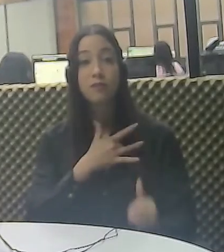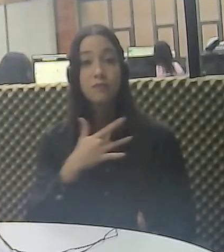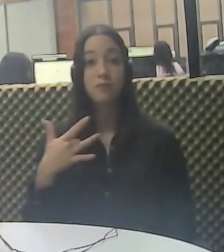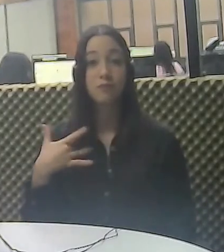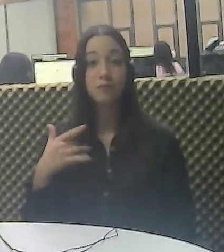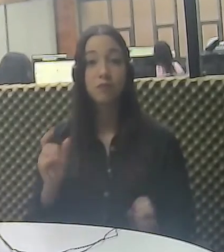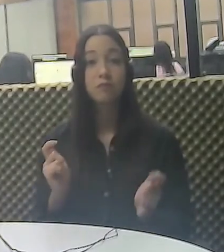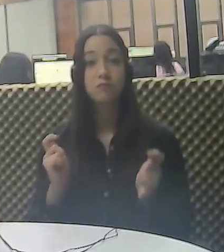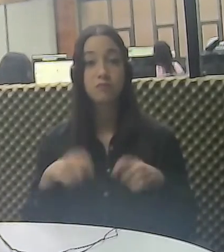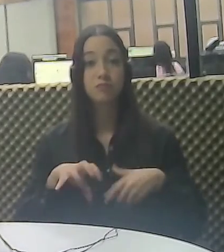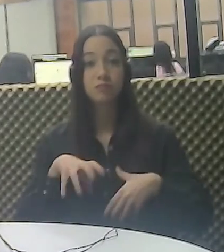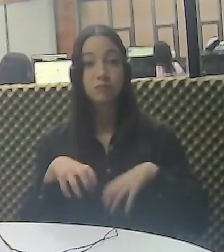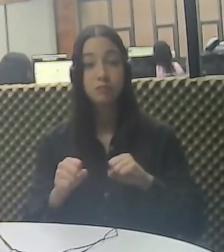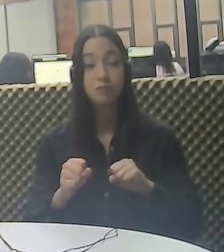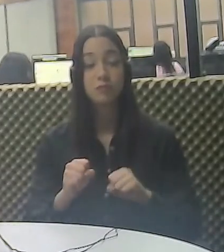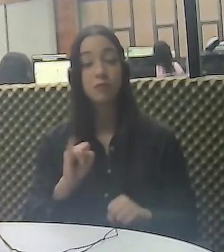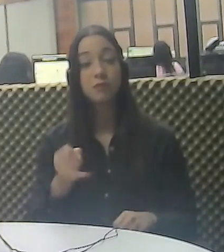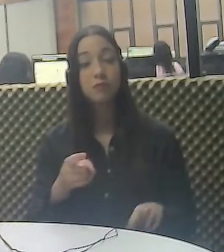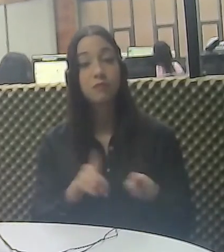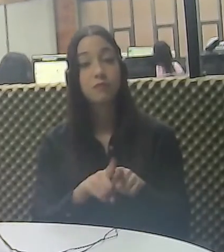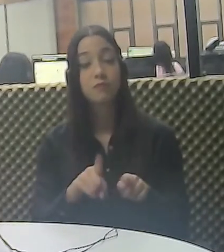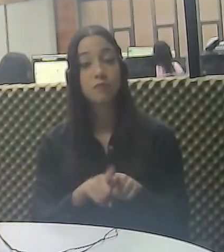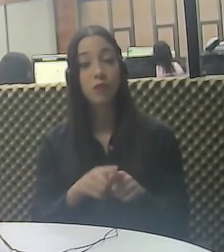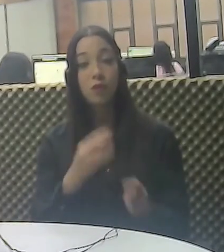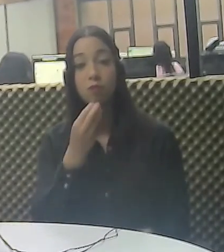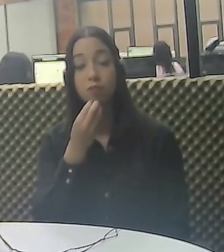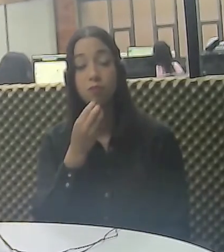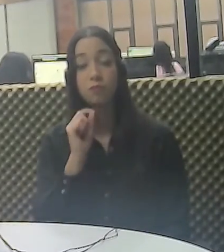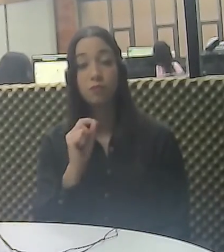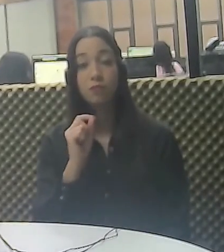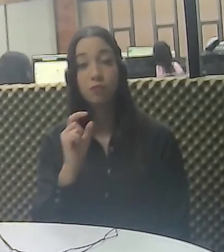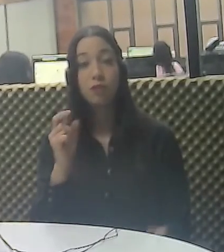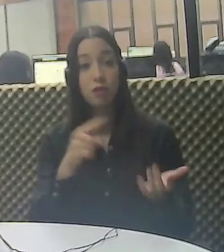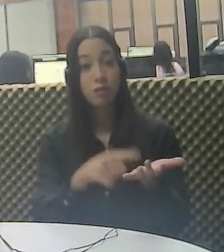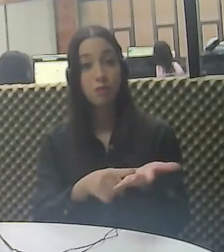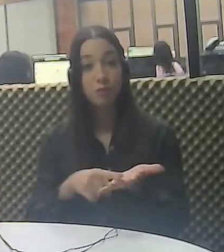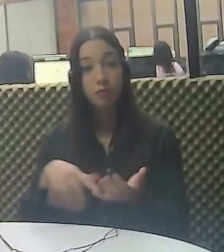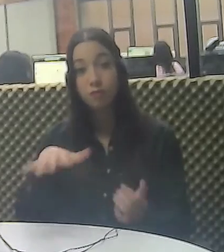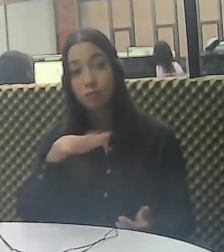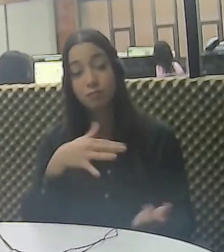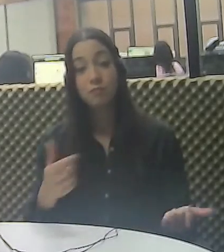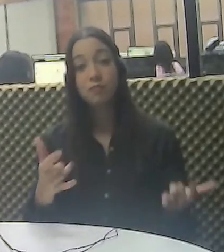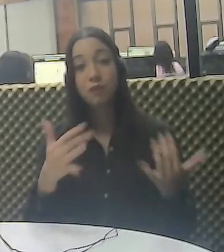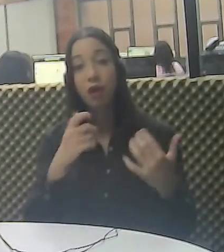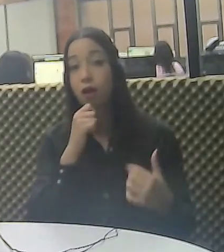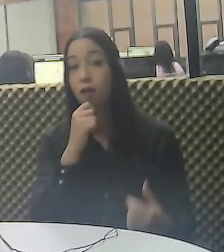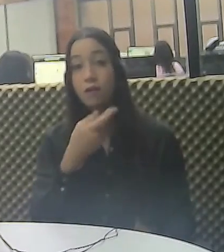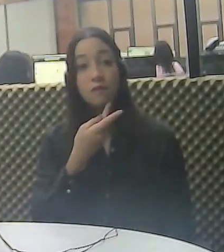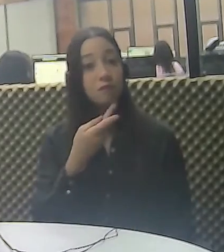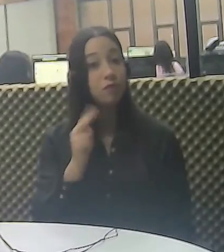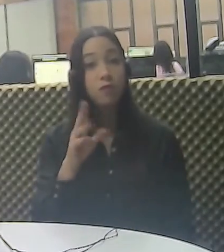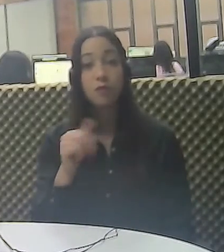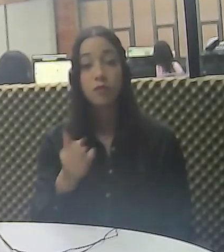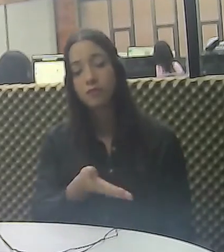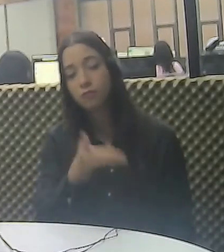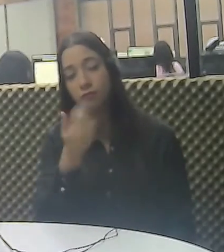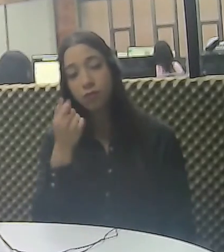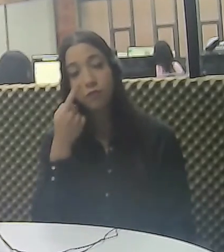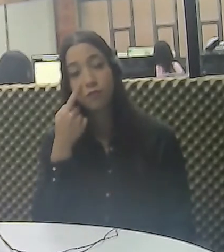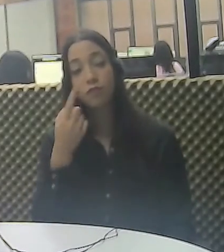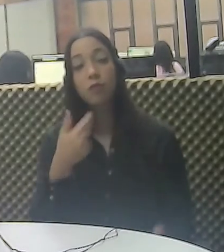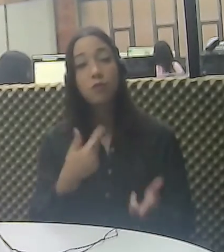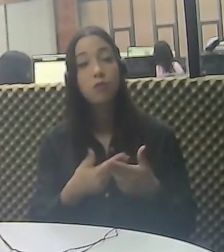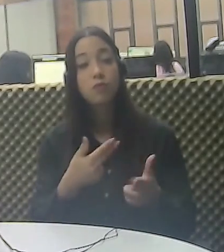saúde habilitados aproveitamos então a oportunidade para convidar as pessoas que ainda não conhece a conhecer e